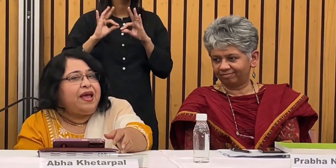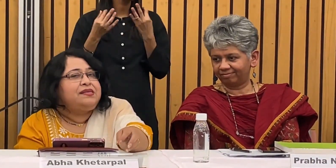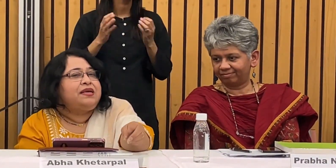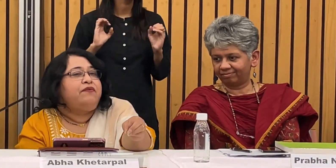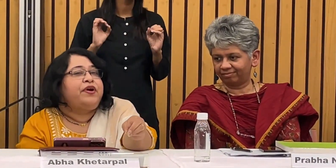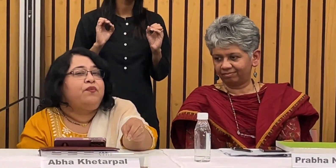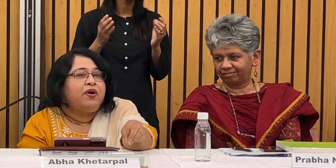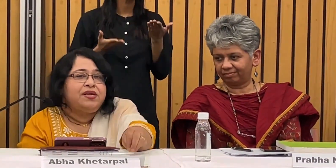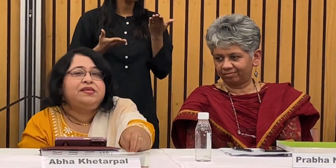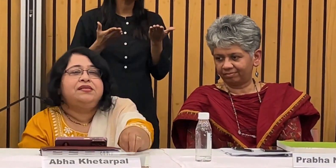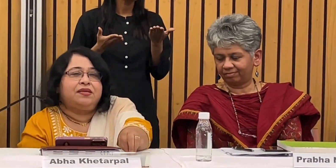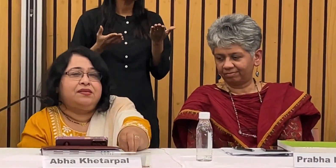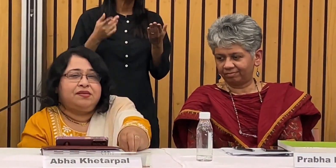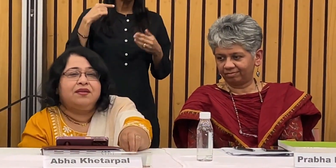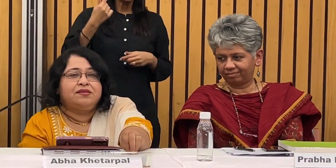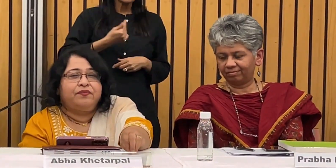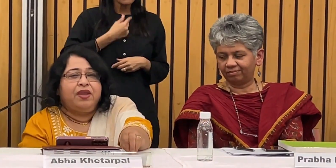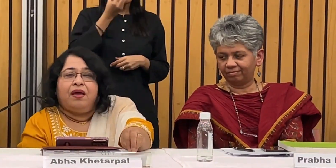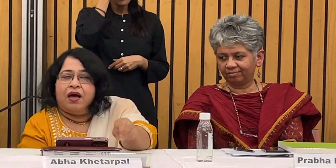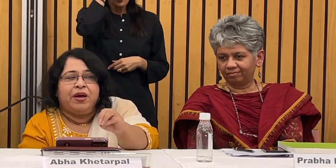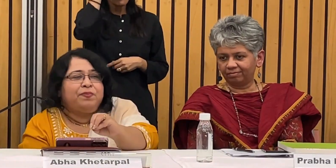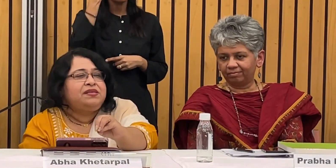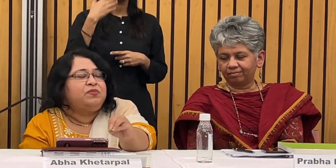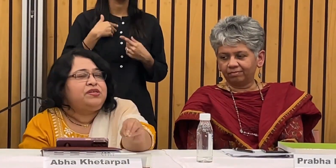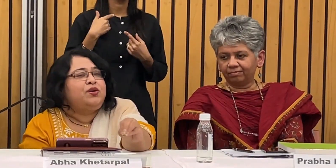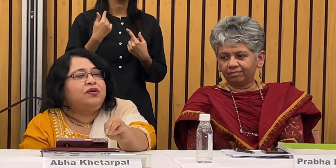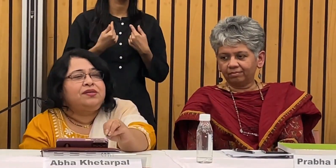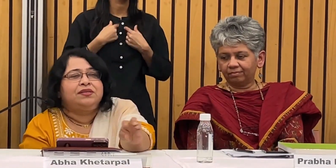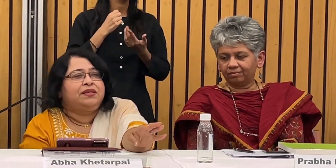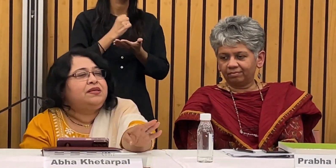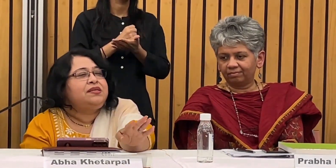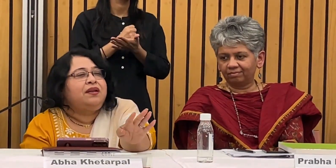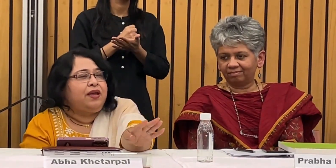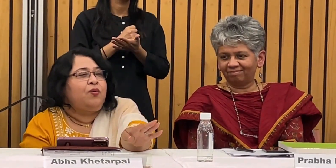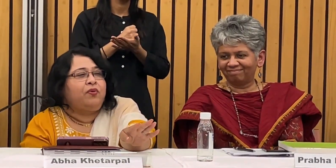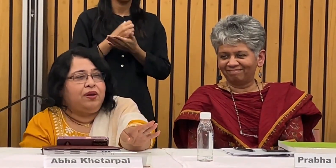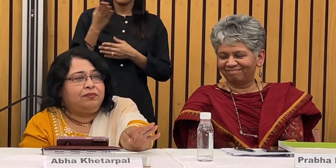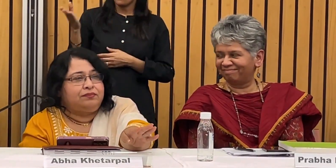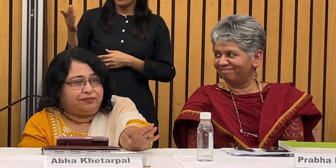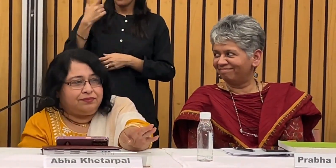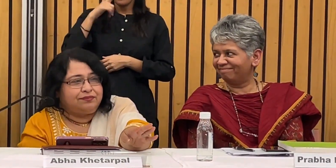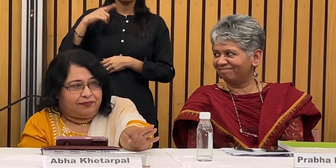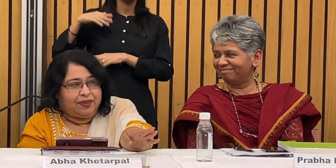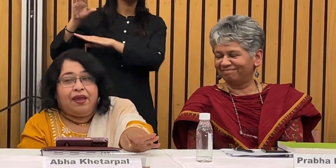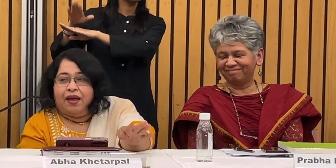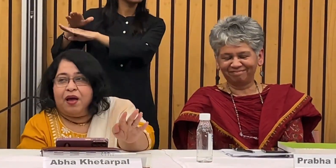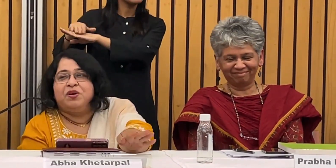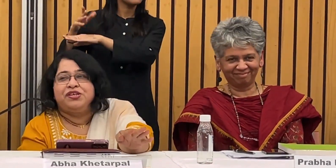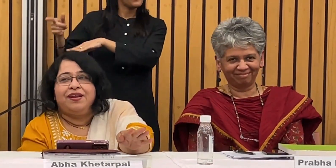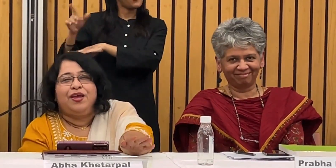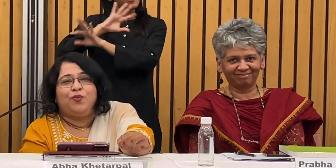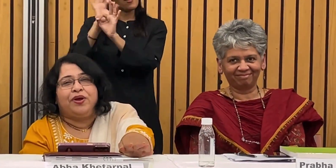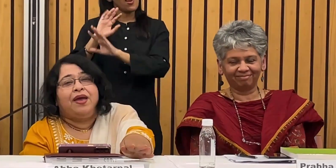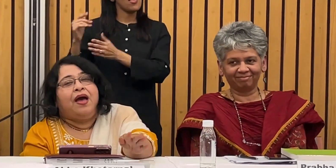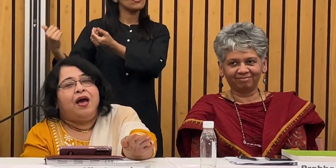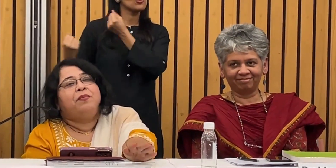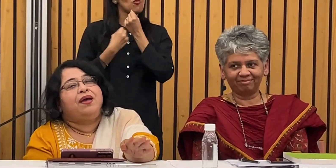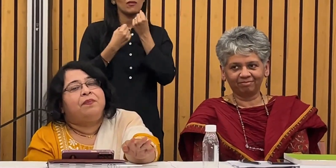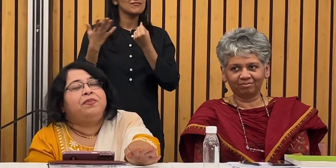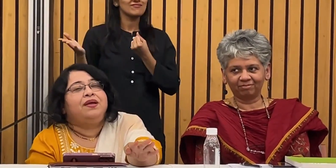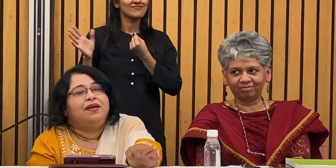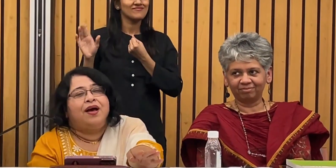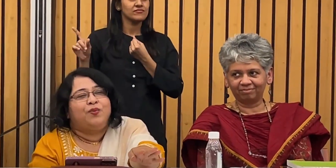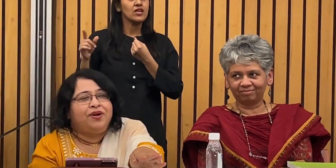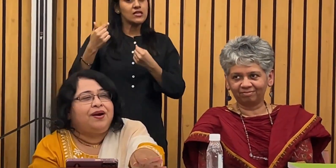They lack self advocacy skills. हमारे पास हमेशा डॉक्टर सत्येंद्र सिंह नहीं होंगे, हमेशा नहीं होंगे.